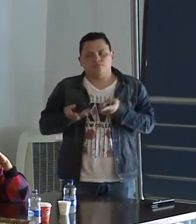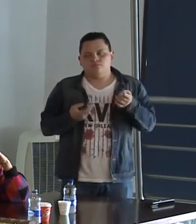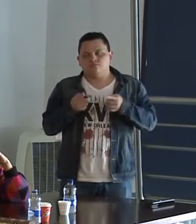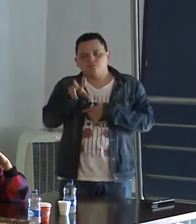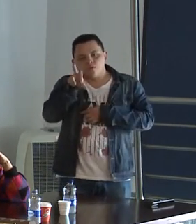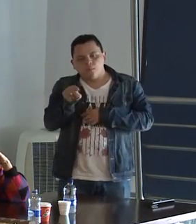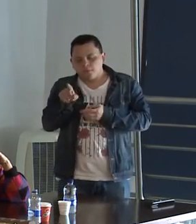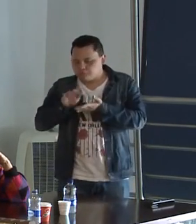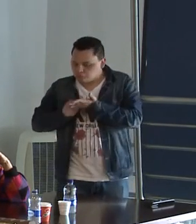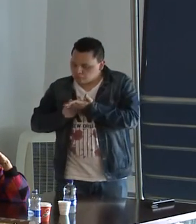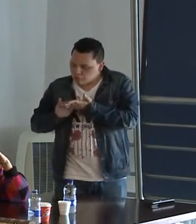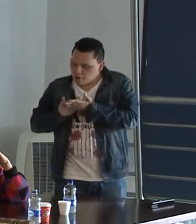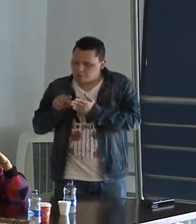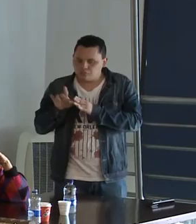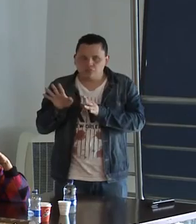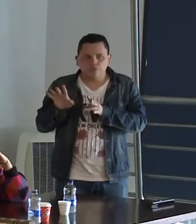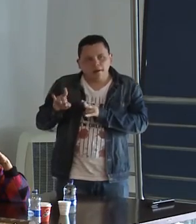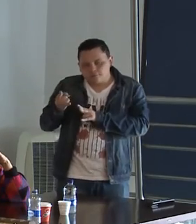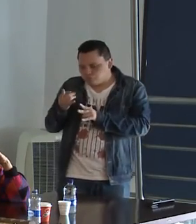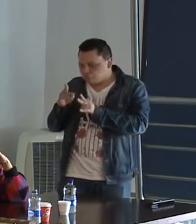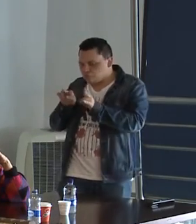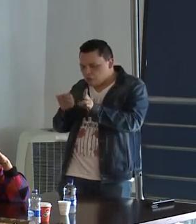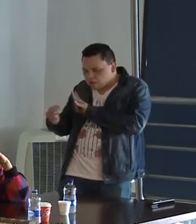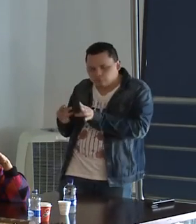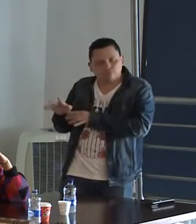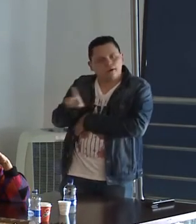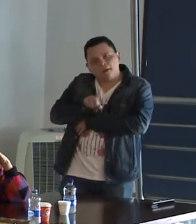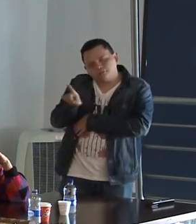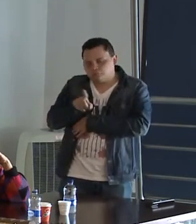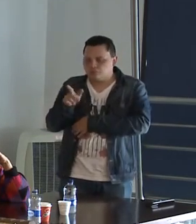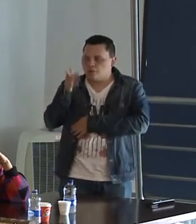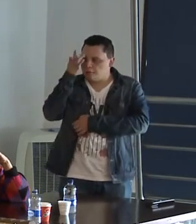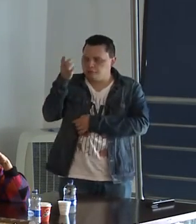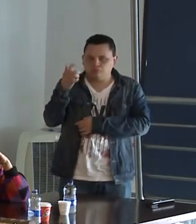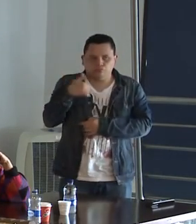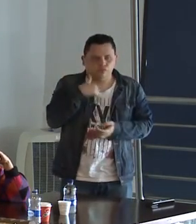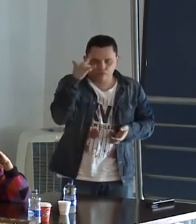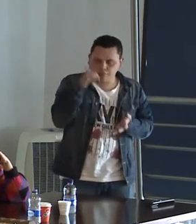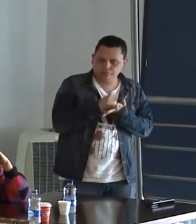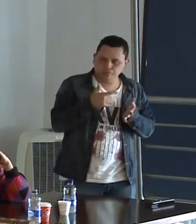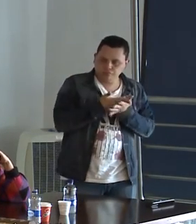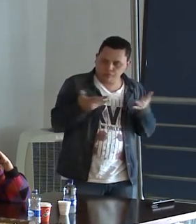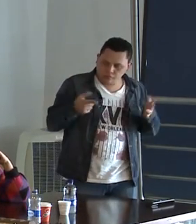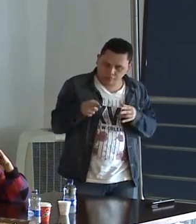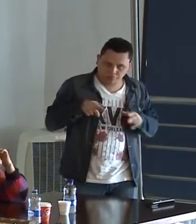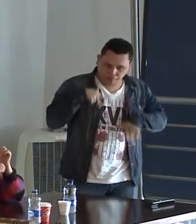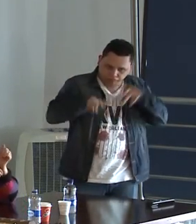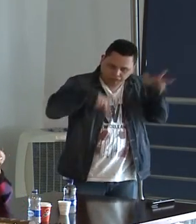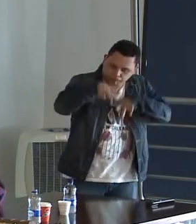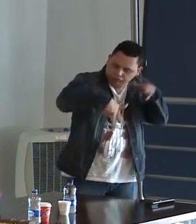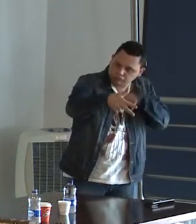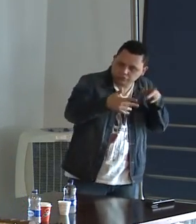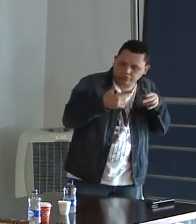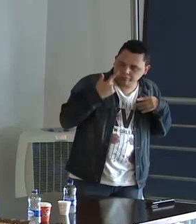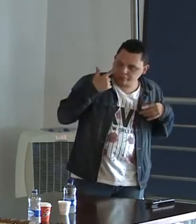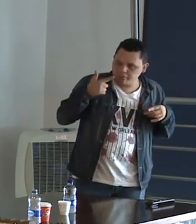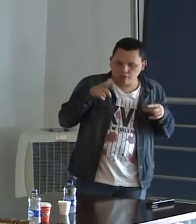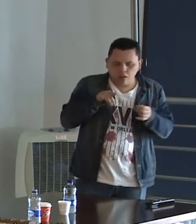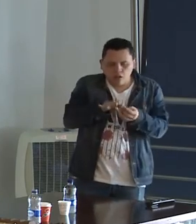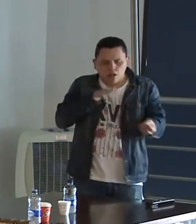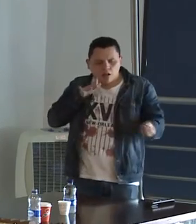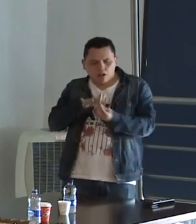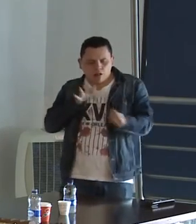no para resolverlo como dicotomía, sino todo lo contrario, entre otras cosas porque creo que estamos dando pasos que van más allá de la